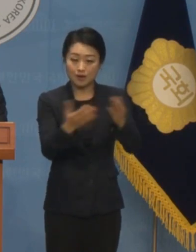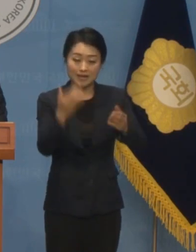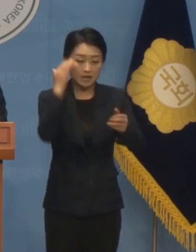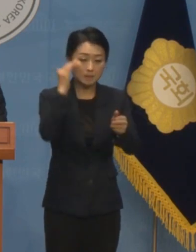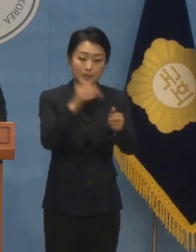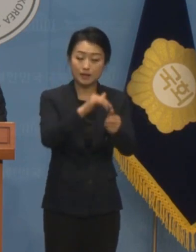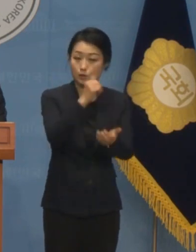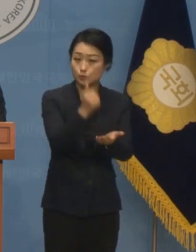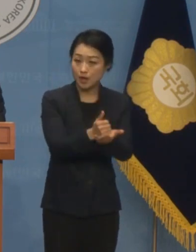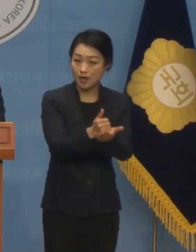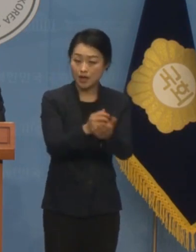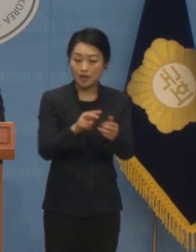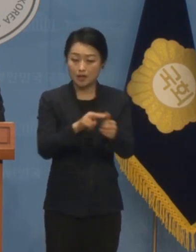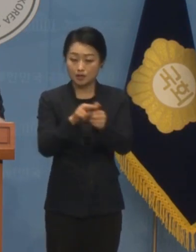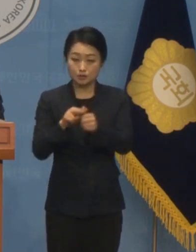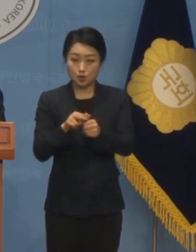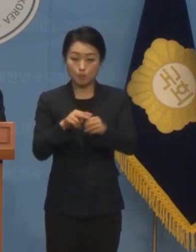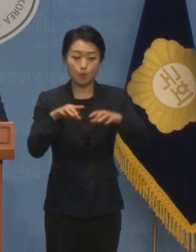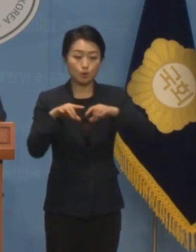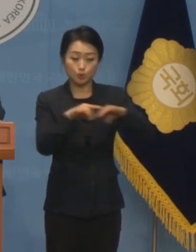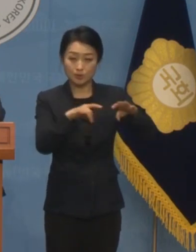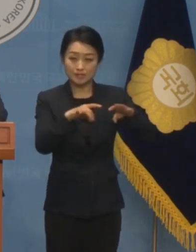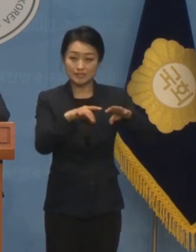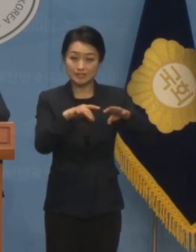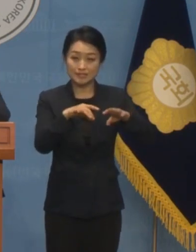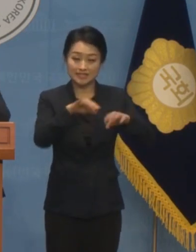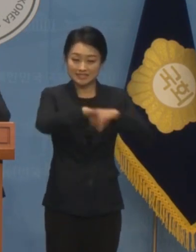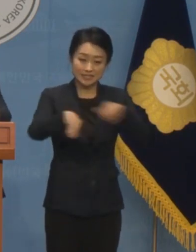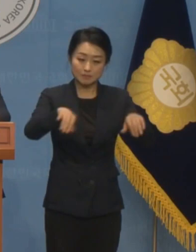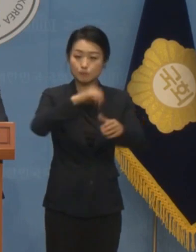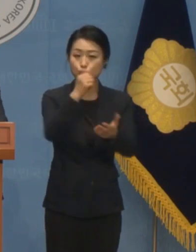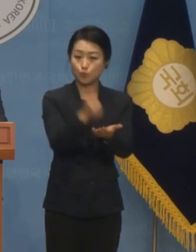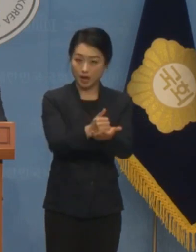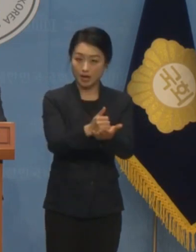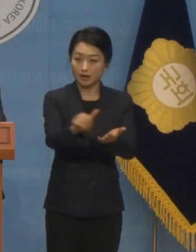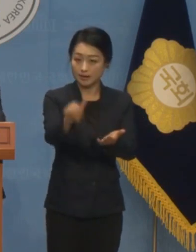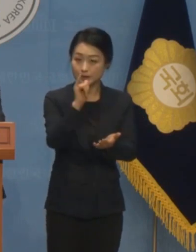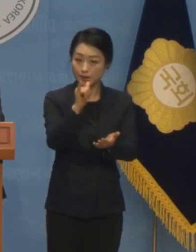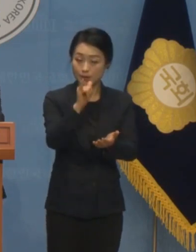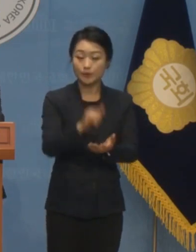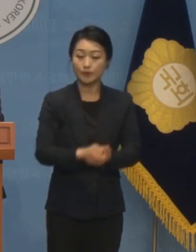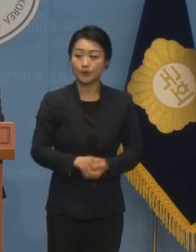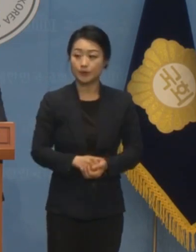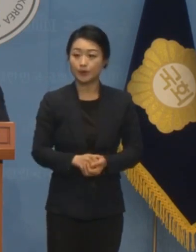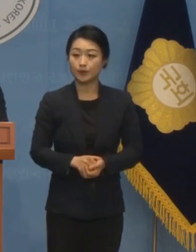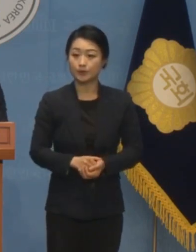방해죄와 정보통신망 침입죄도 해당할 수 있습니다.